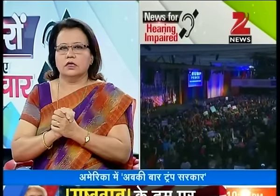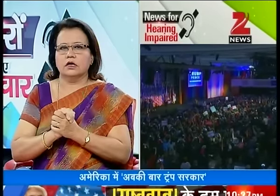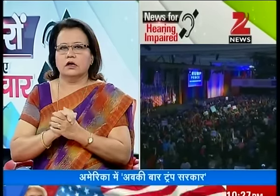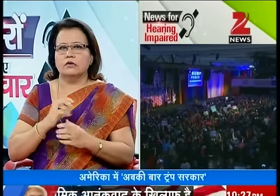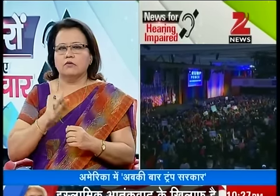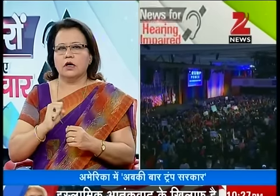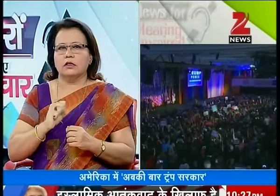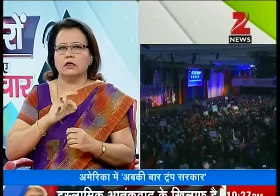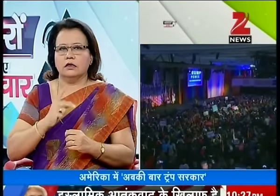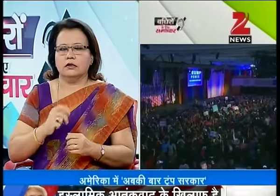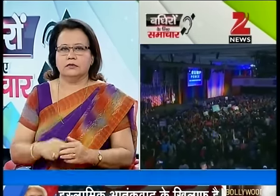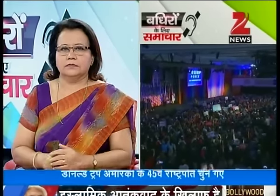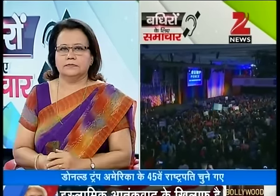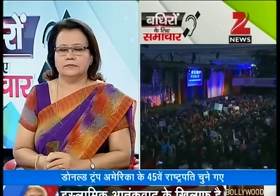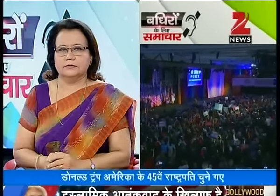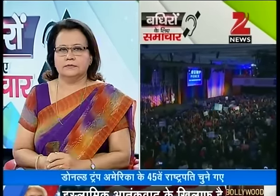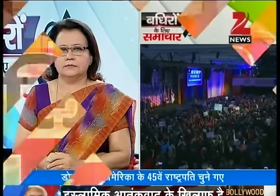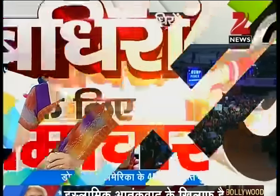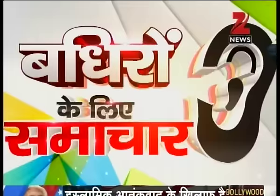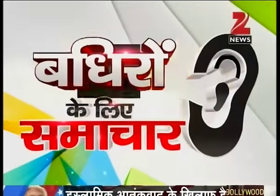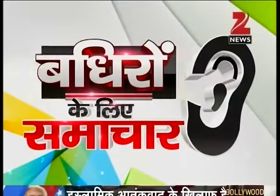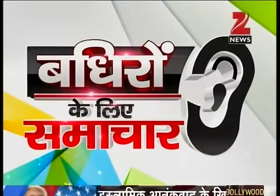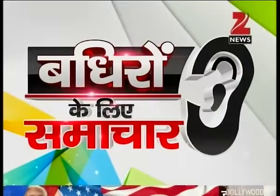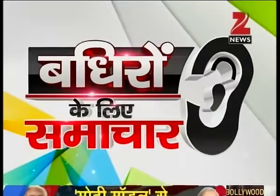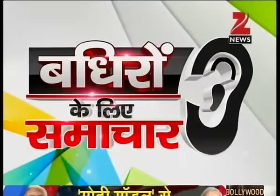से दोस्ती का भी वादा किया।